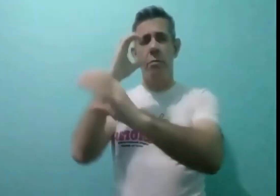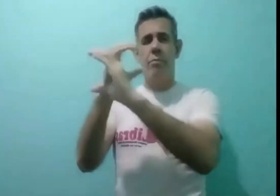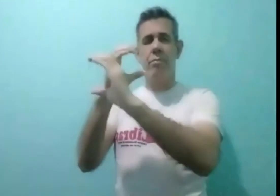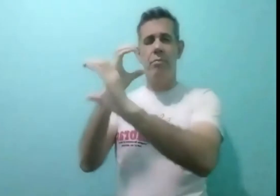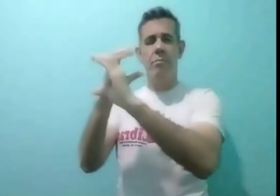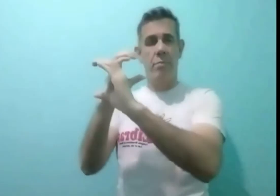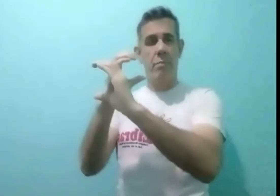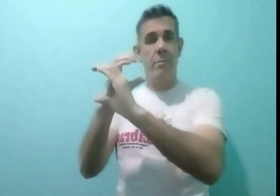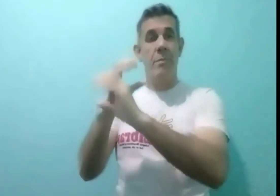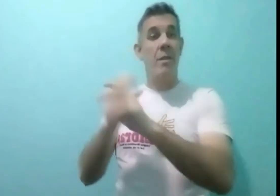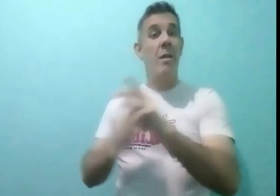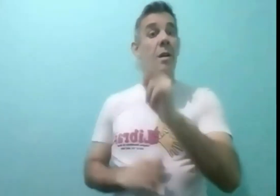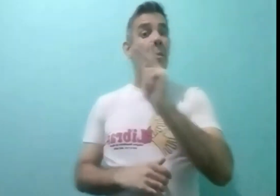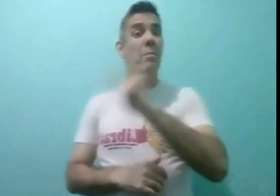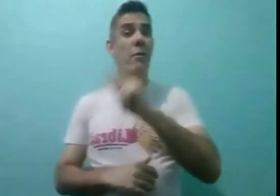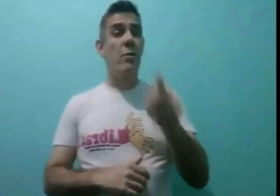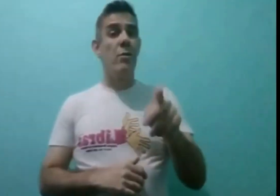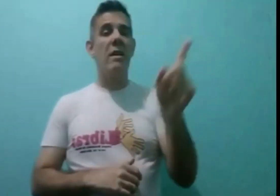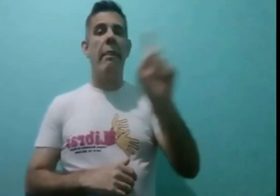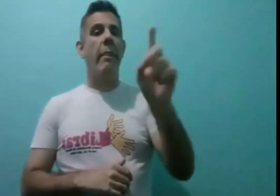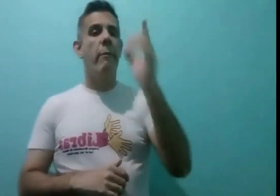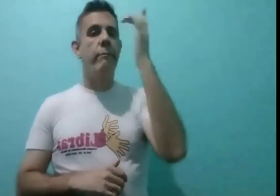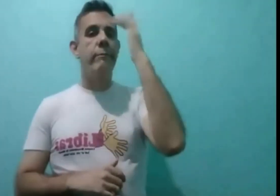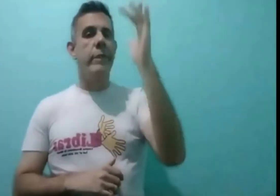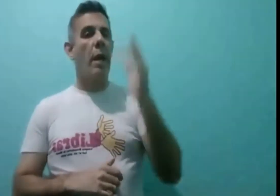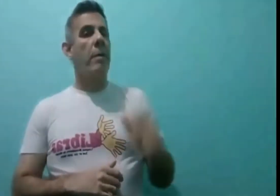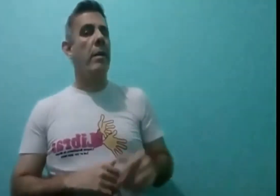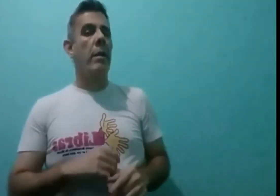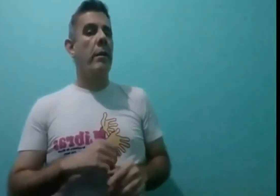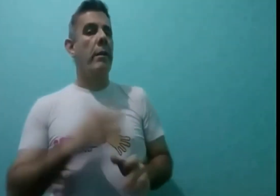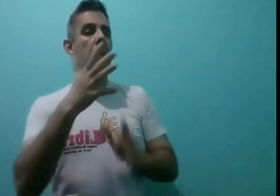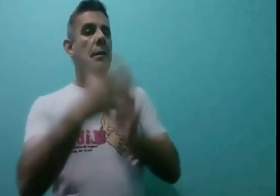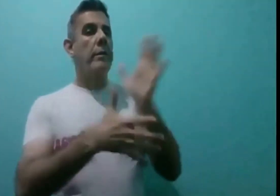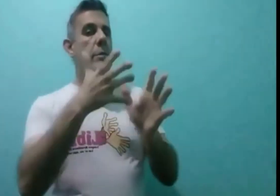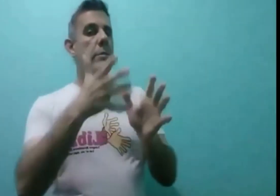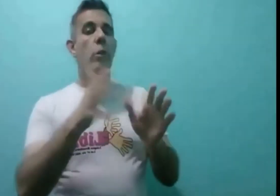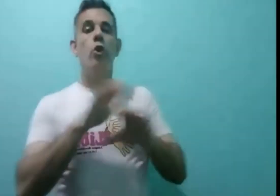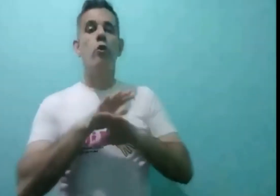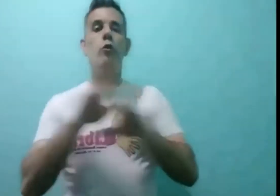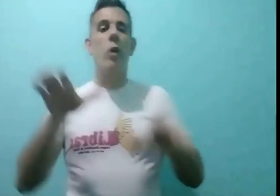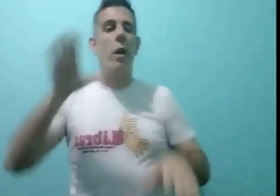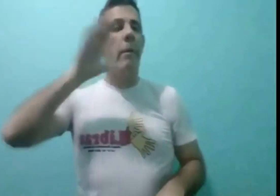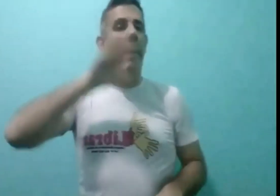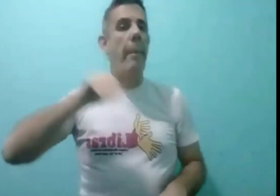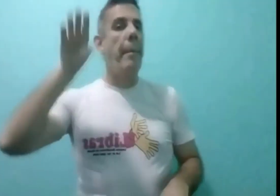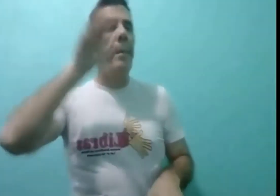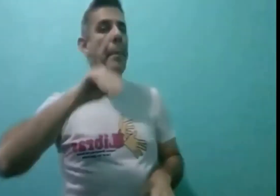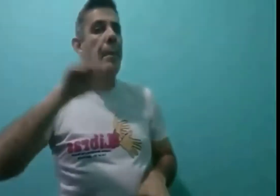o processo de educação para os surdos acontecia a partir da inclusão,